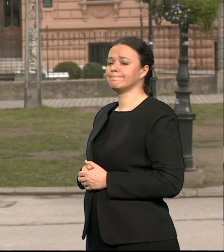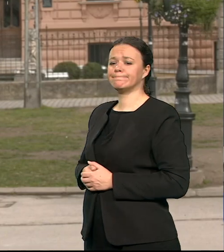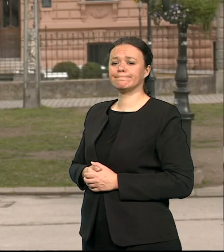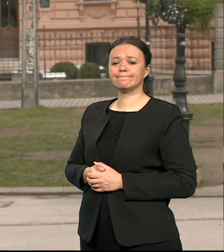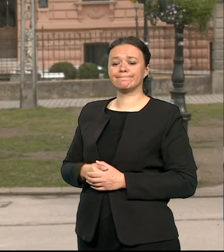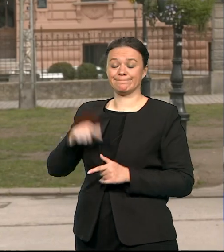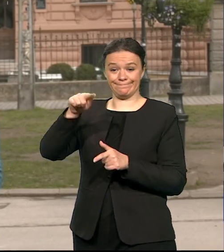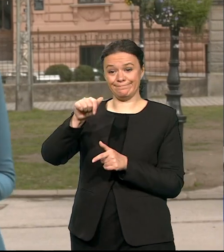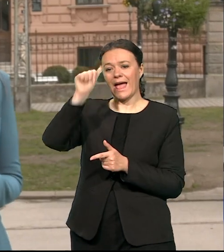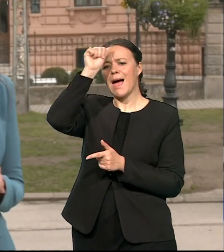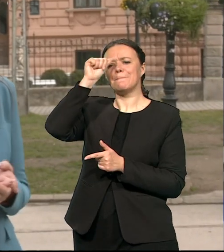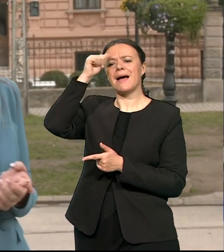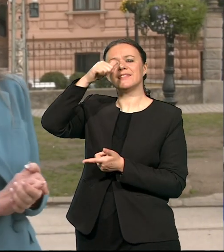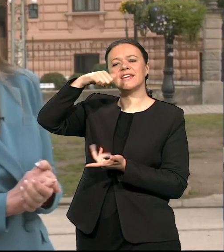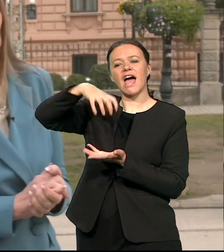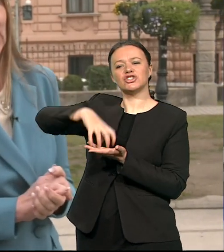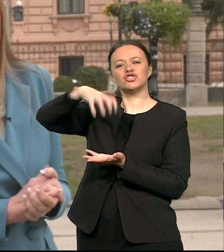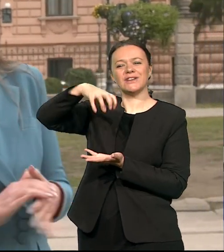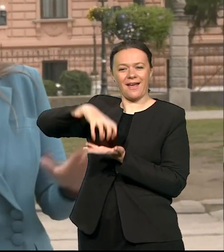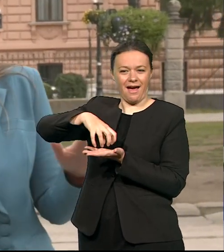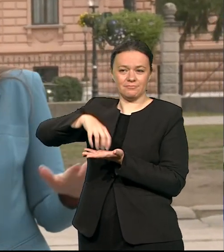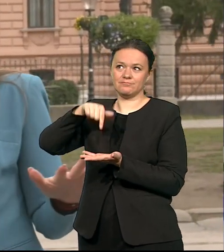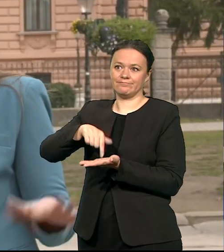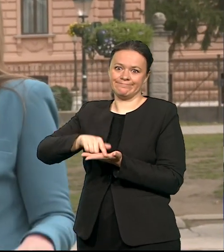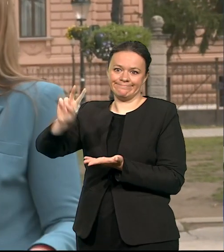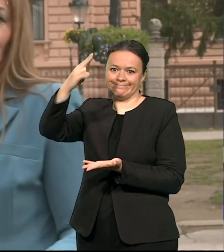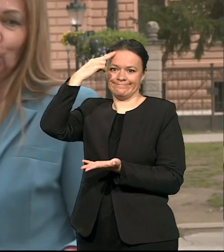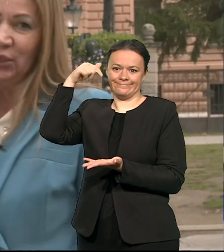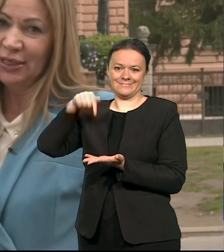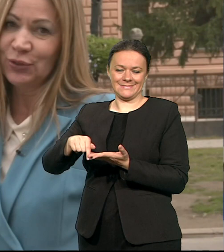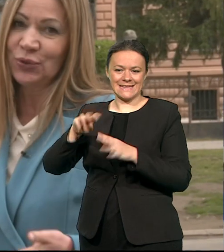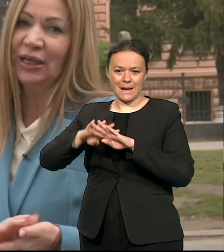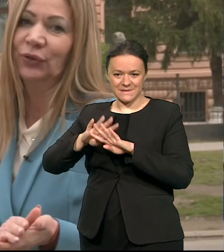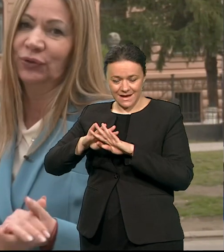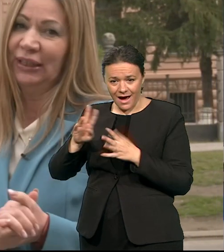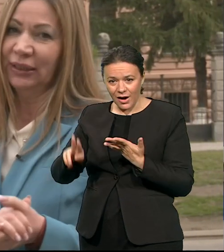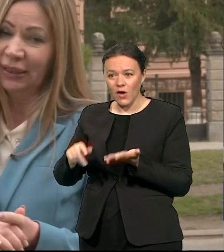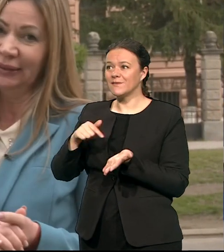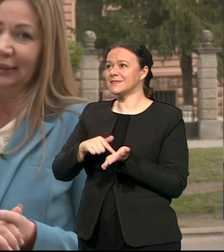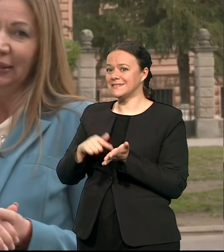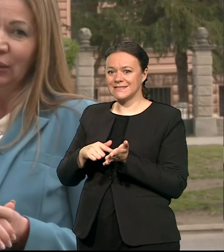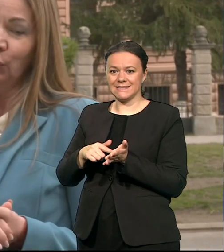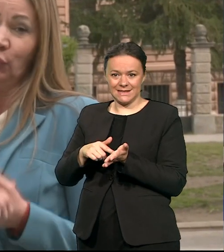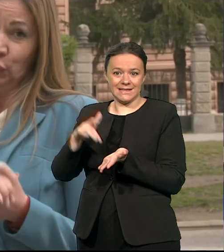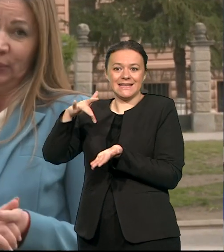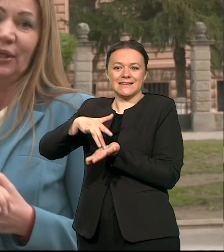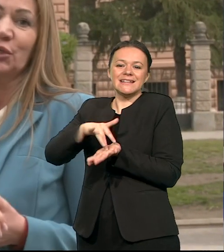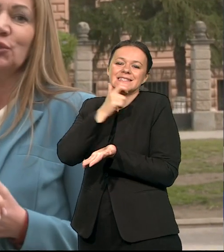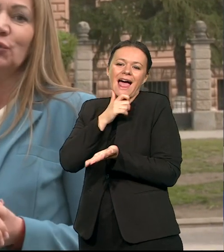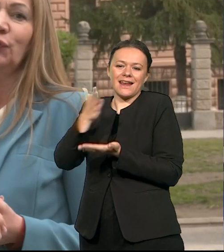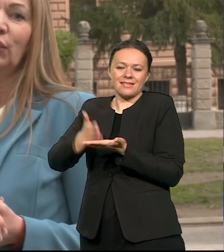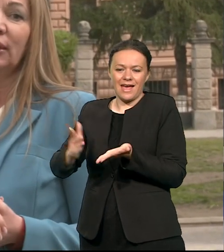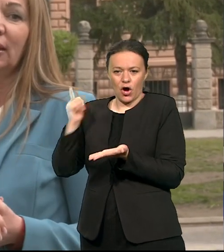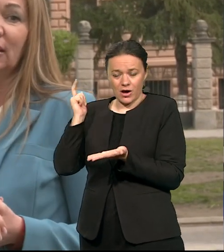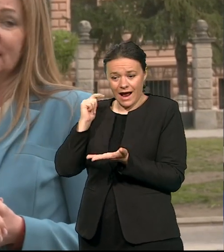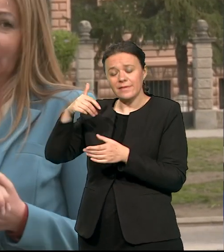Patrijaršijski dvor je jedan od simbola Sremskih Karlovaca. Nalazi se takođe ovde u jezgru starog dela grada. U okviru